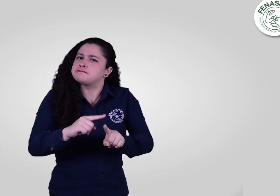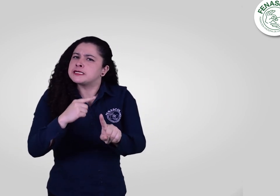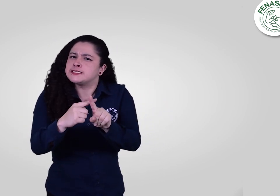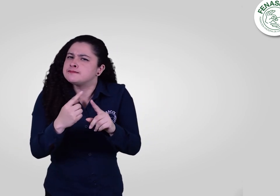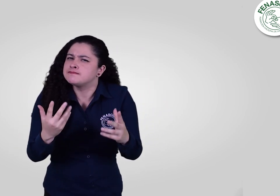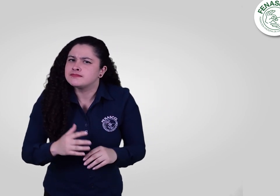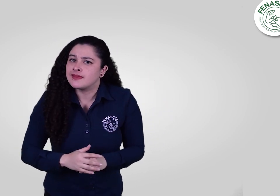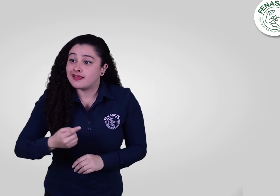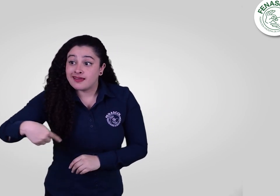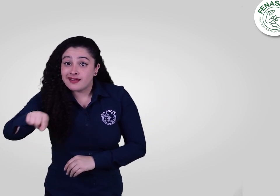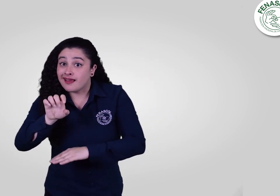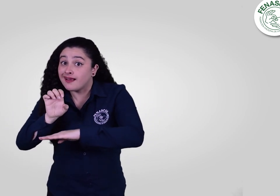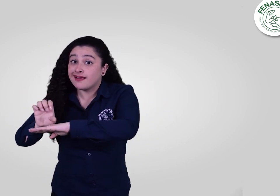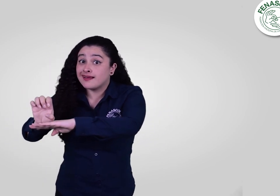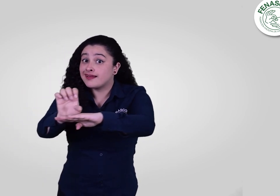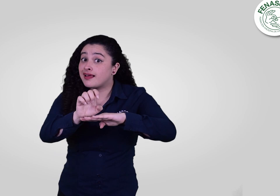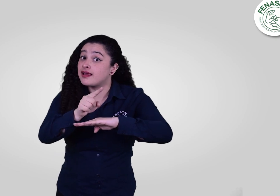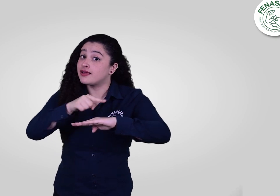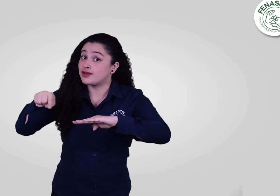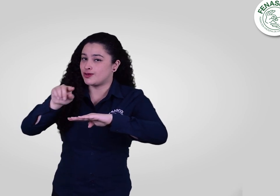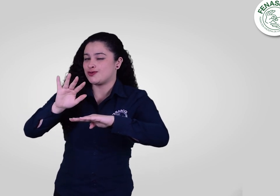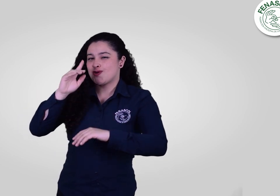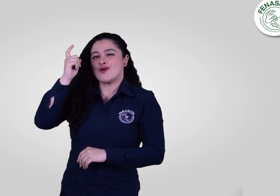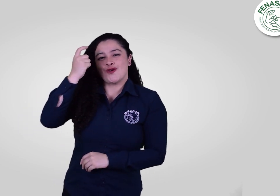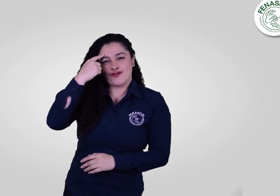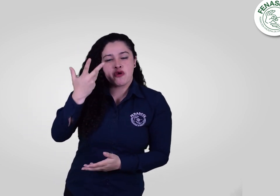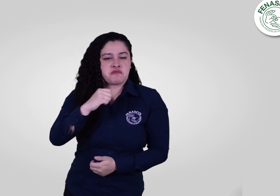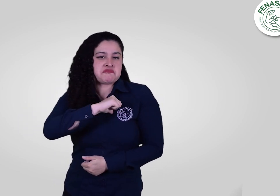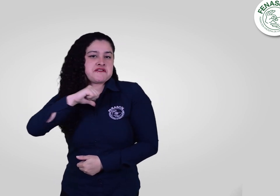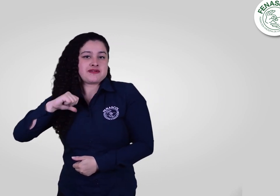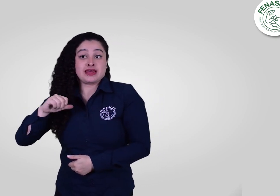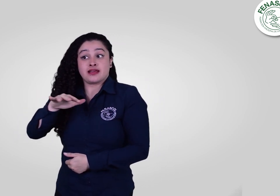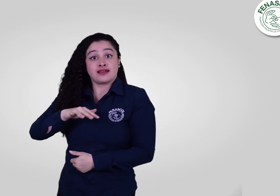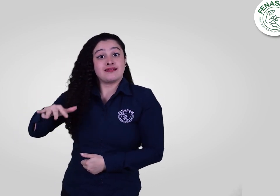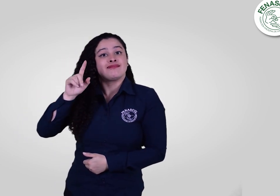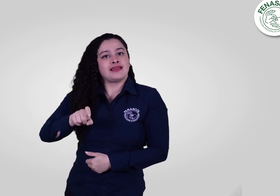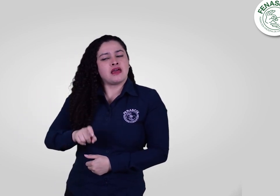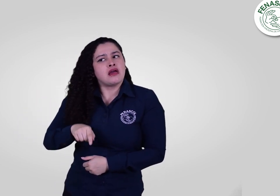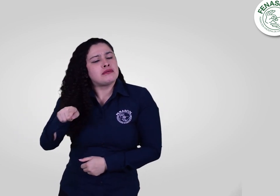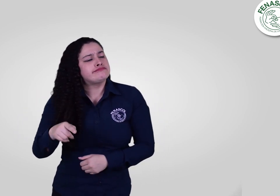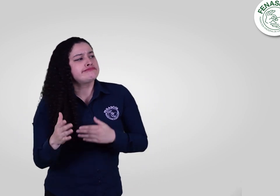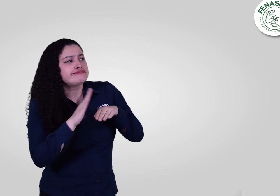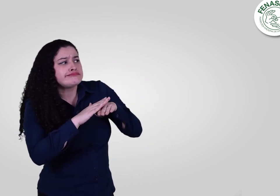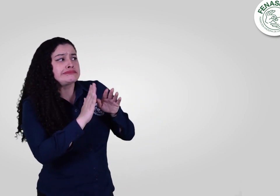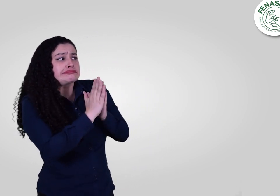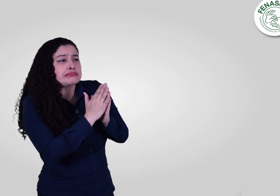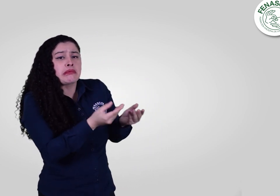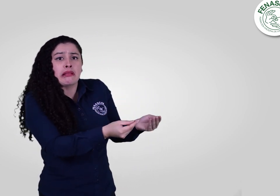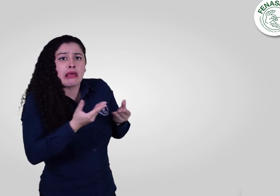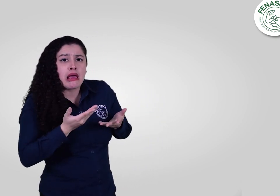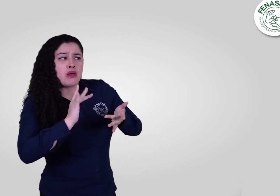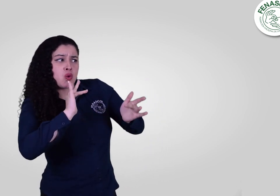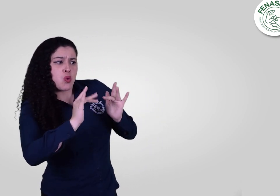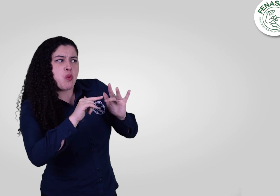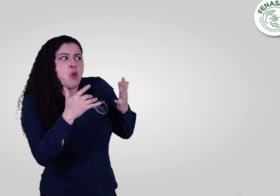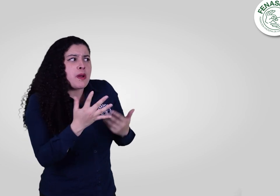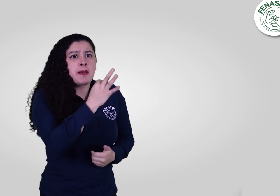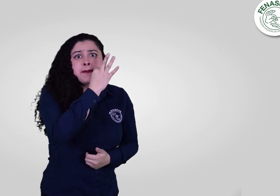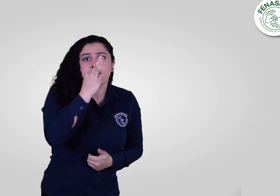ante el aumento sostenido de la solicitudes de entidades de orden público y privado para que se les entregue